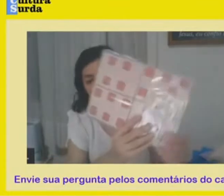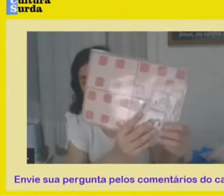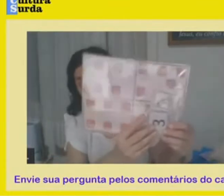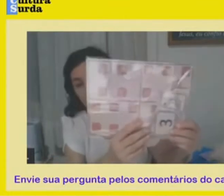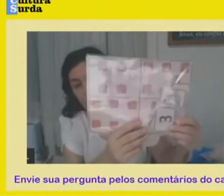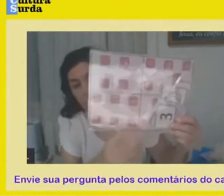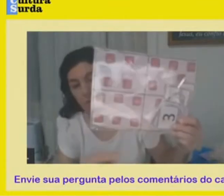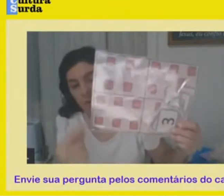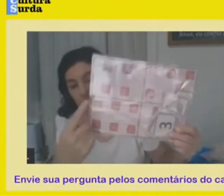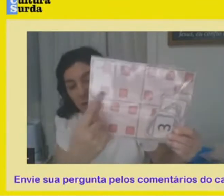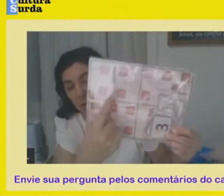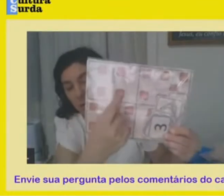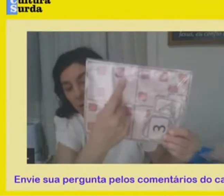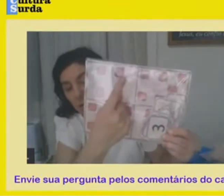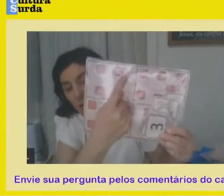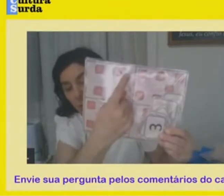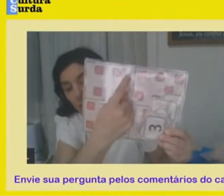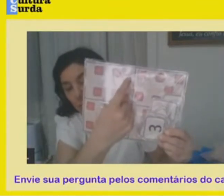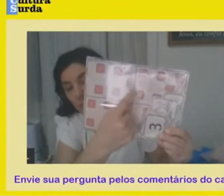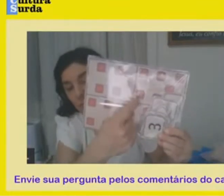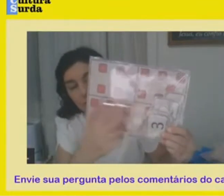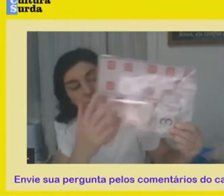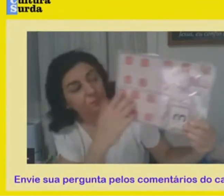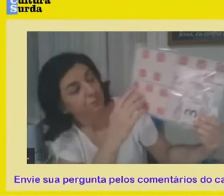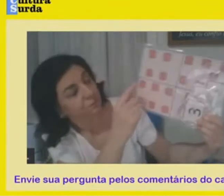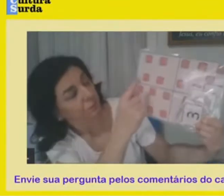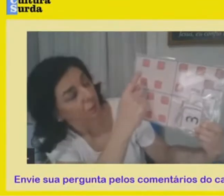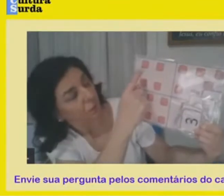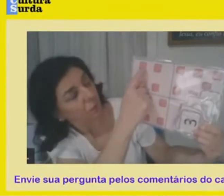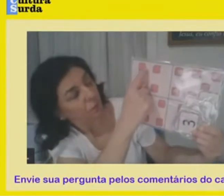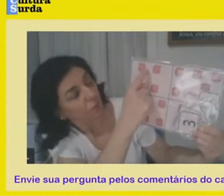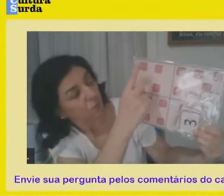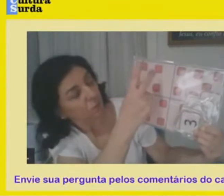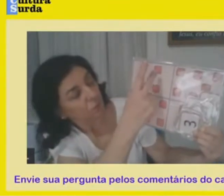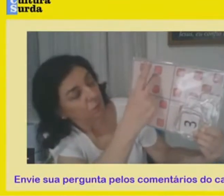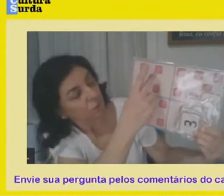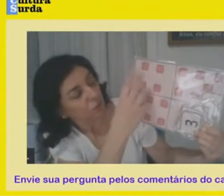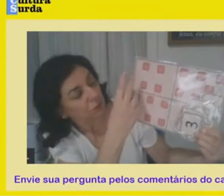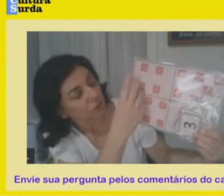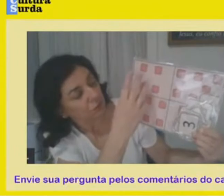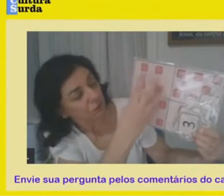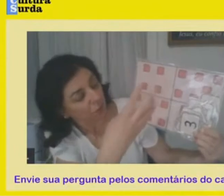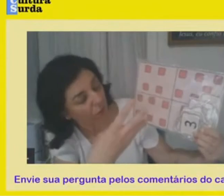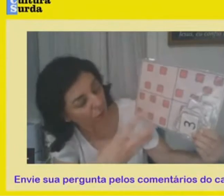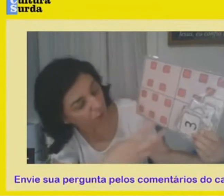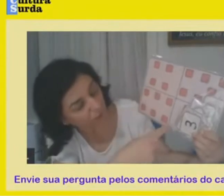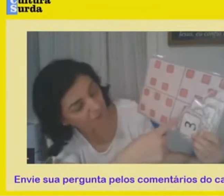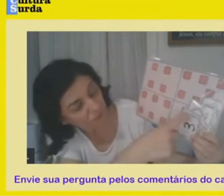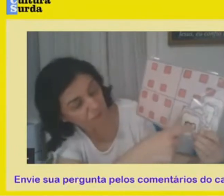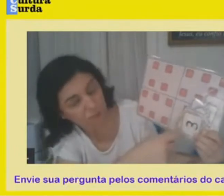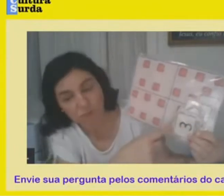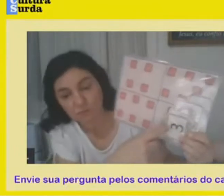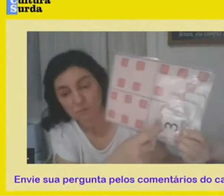É assim, 1, 2, 3, para trabalhar os números.